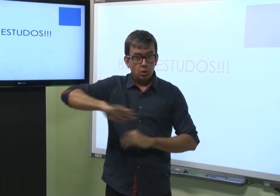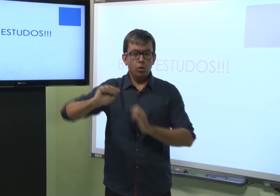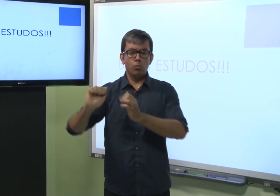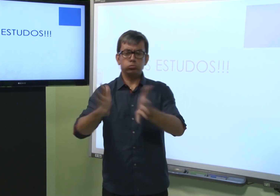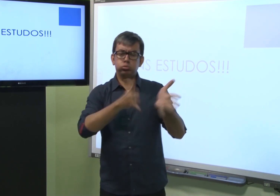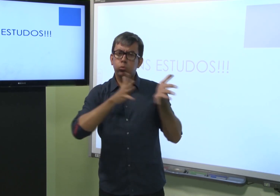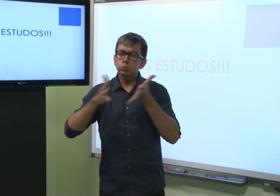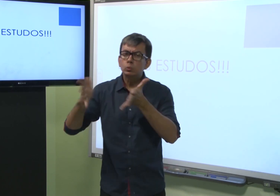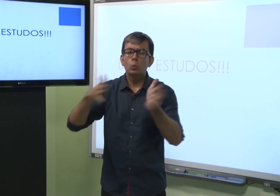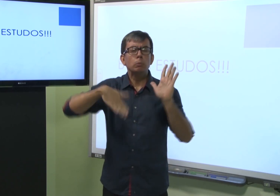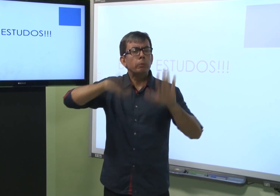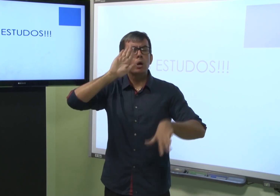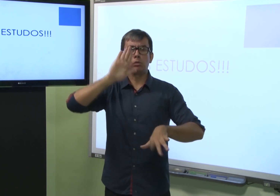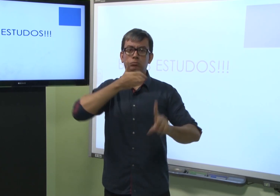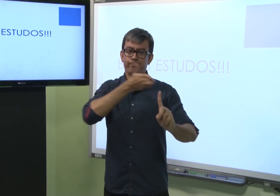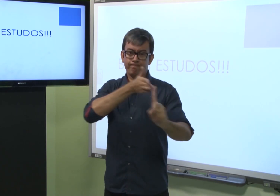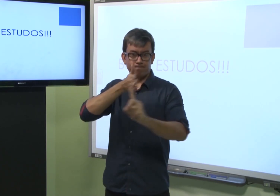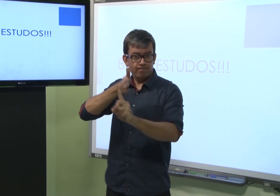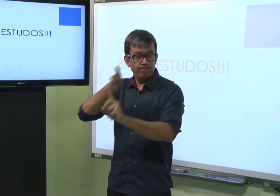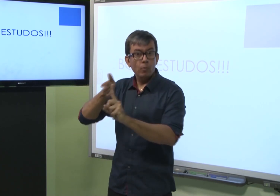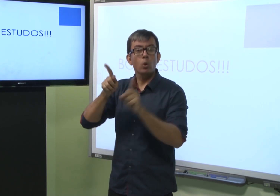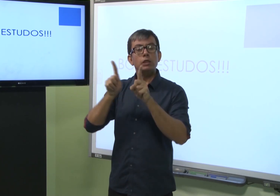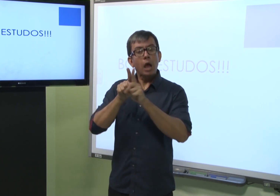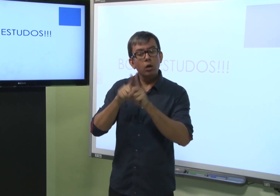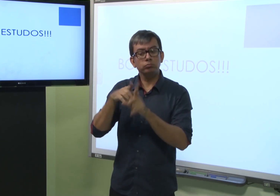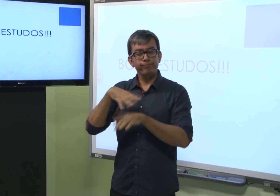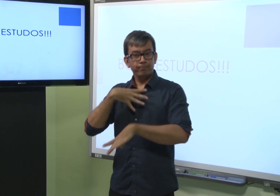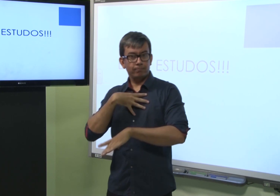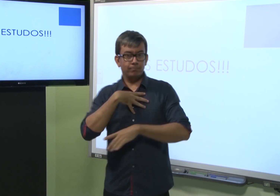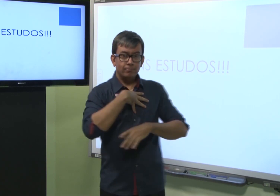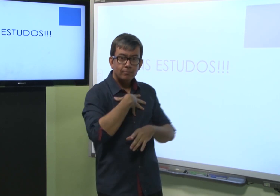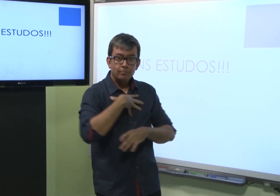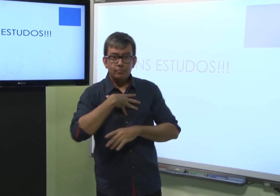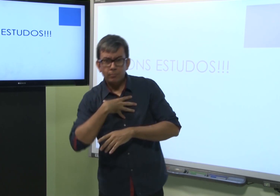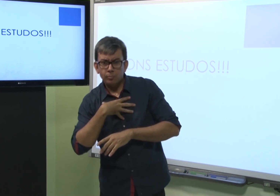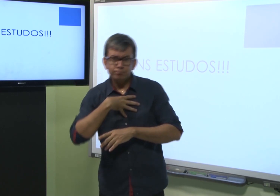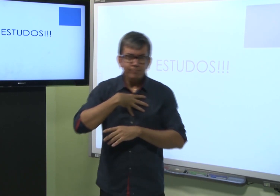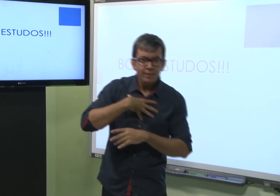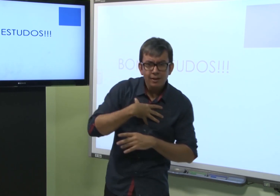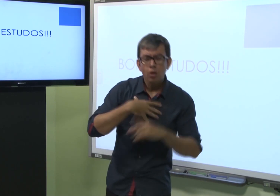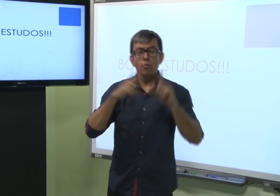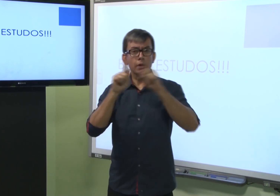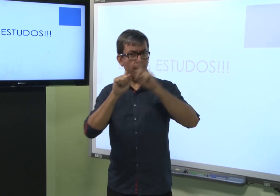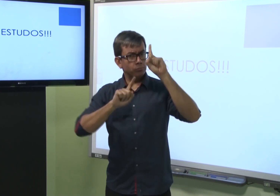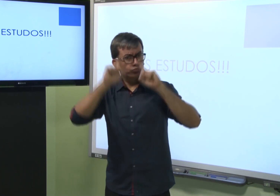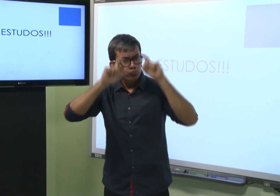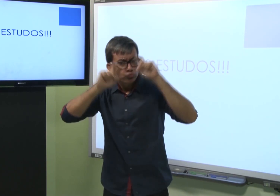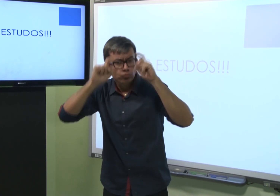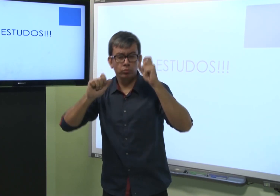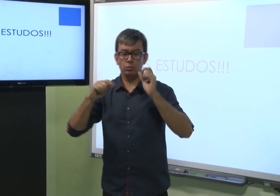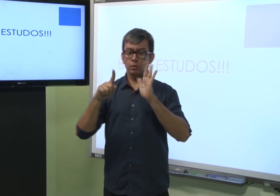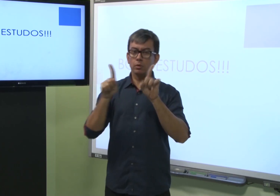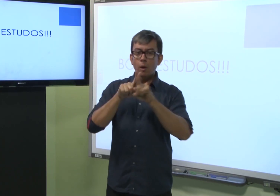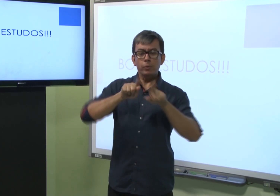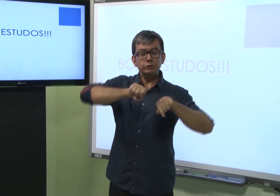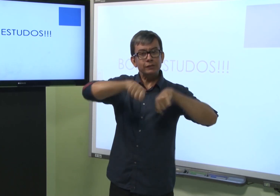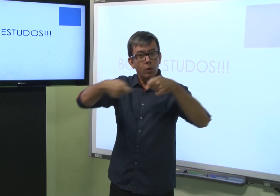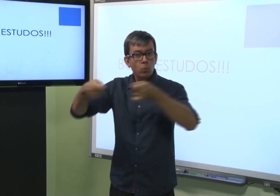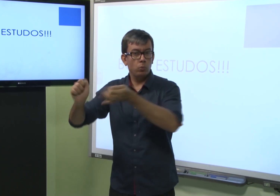Nós aprendemos sobre a utilização do espaço na língua de sinais, principalmente sobre os referentes, posicionamento do